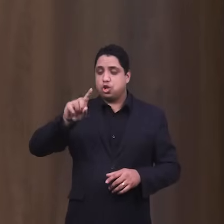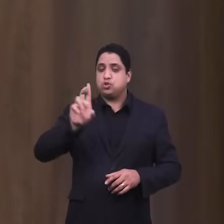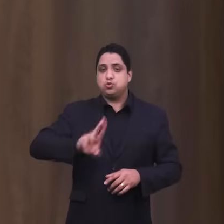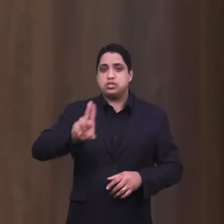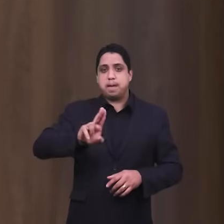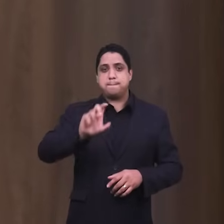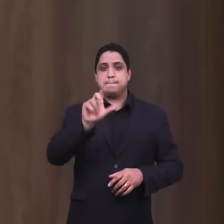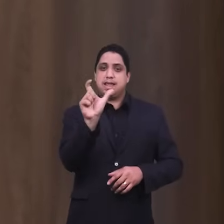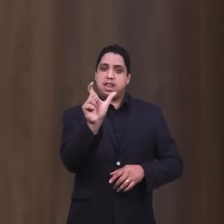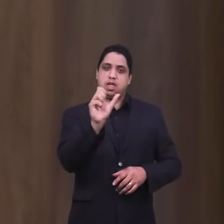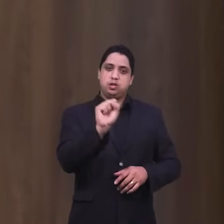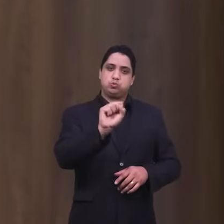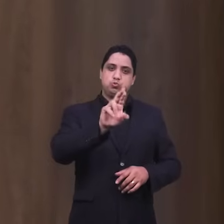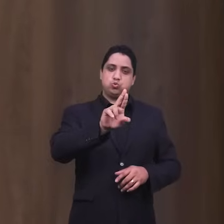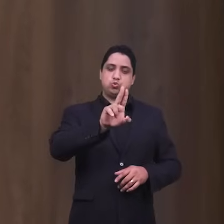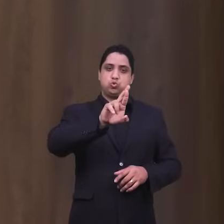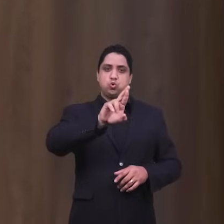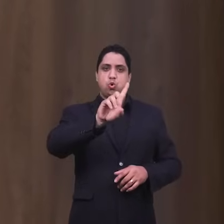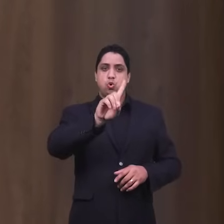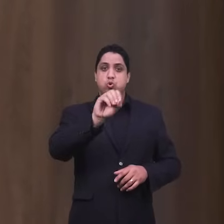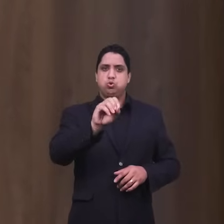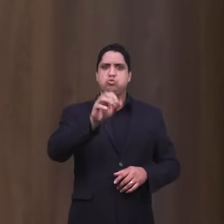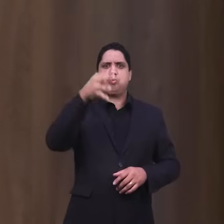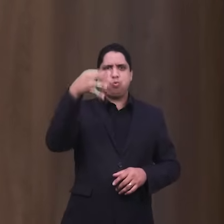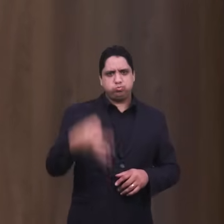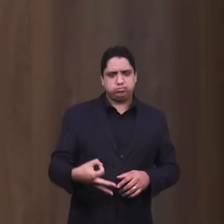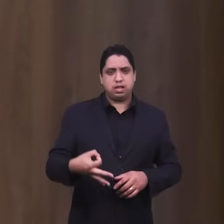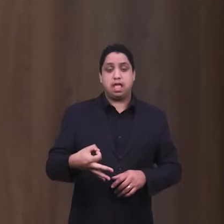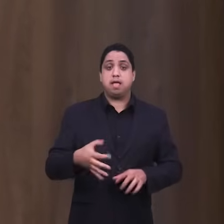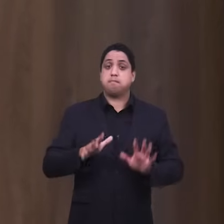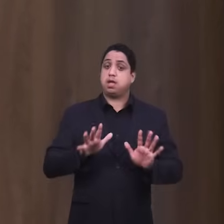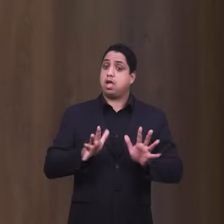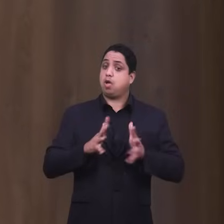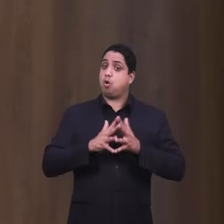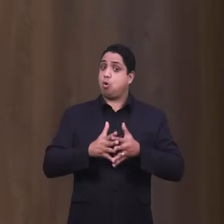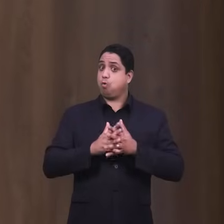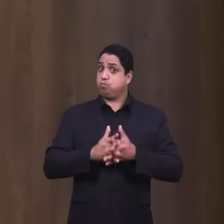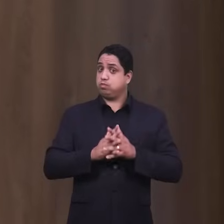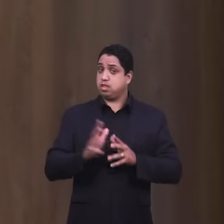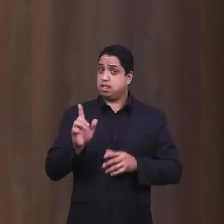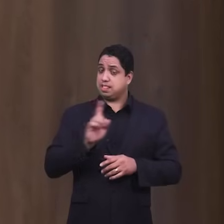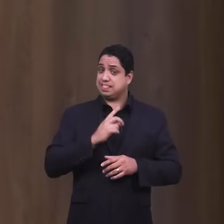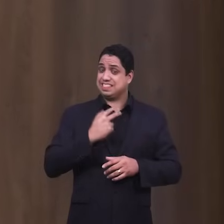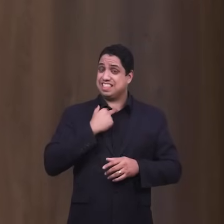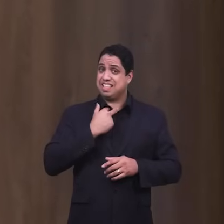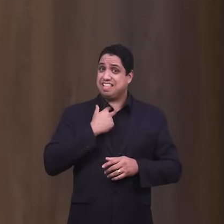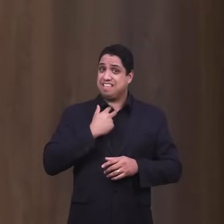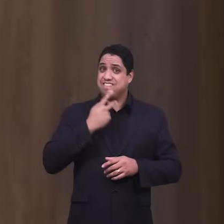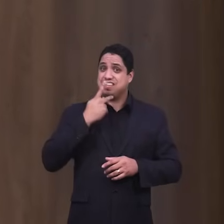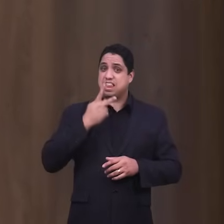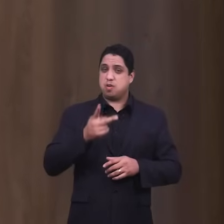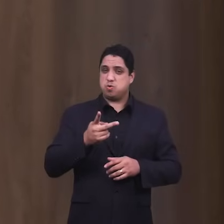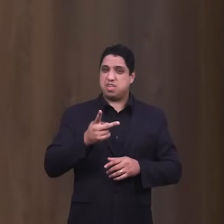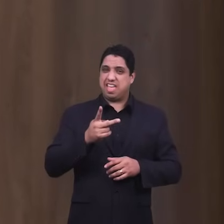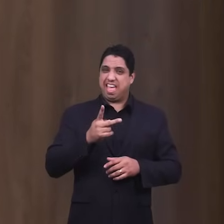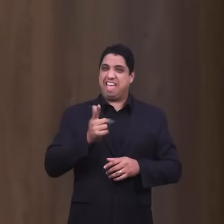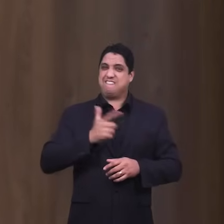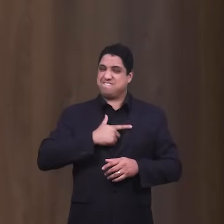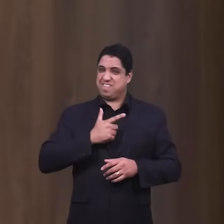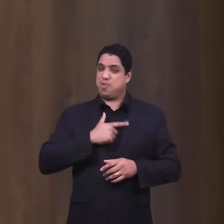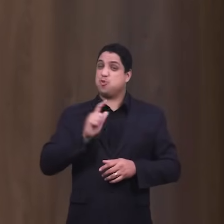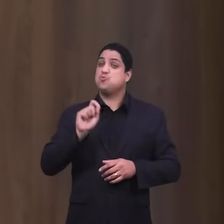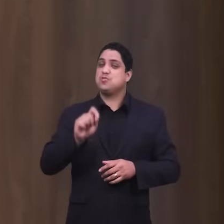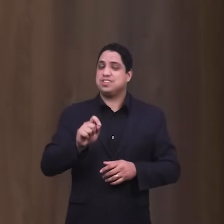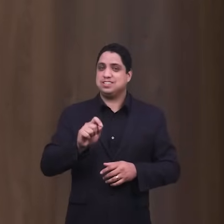está perfeitamente correto. O que a gente não pode se confundir e falar que aí sim